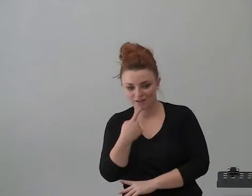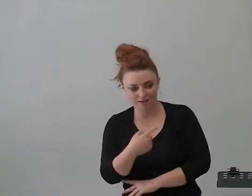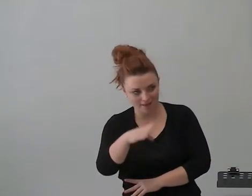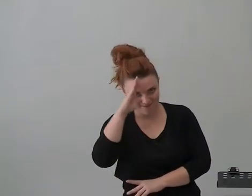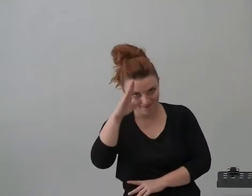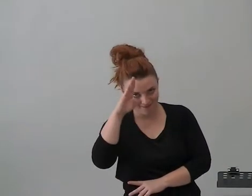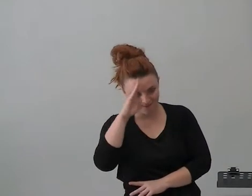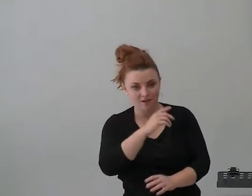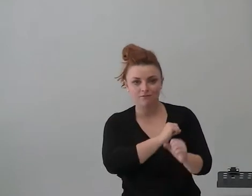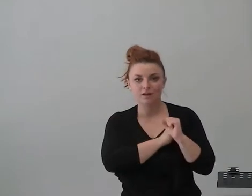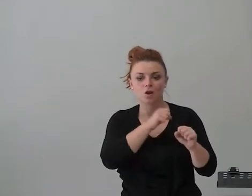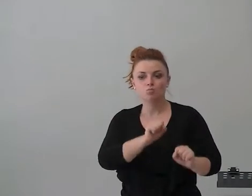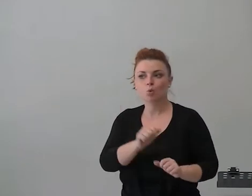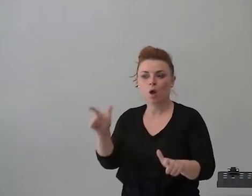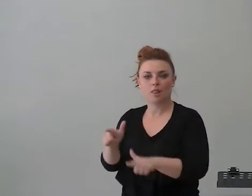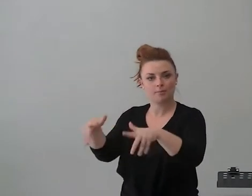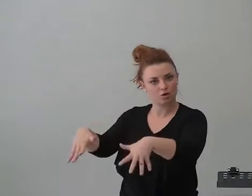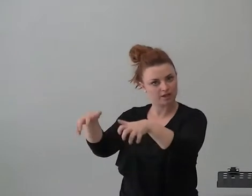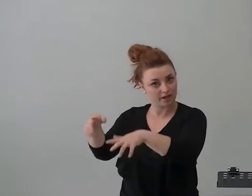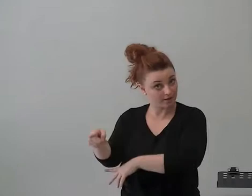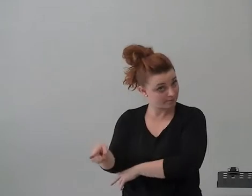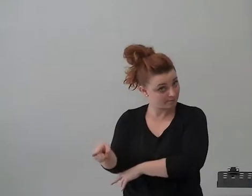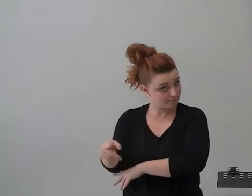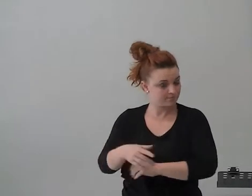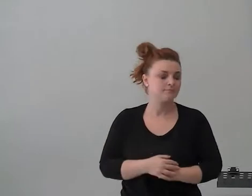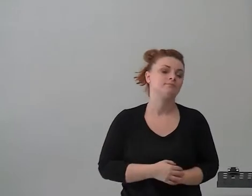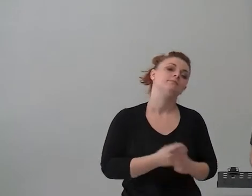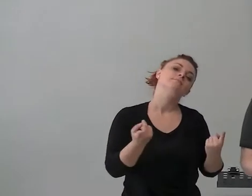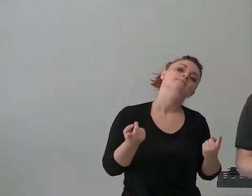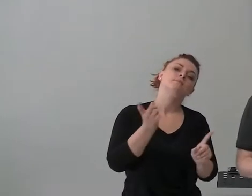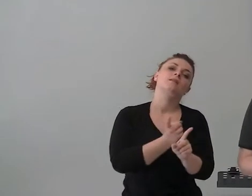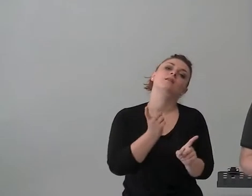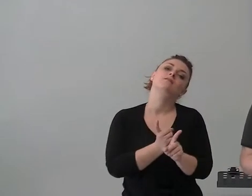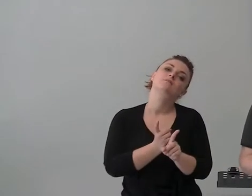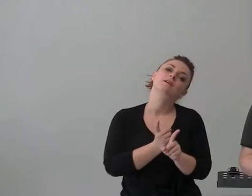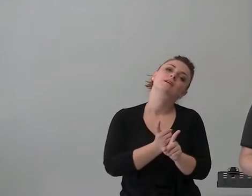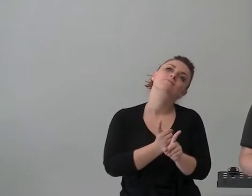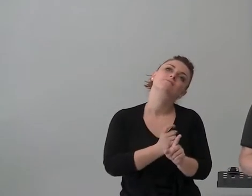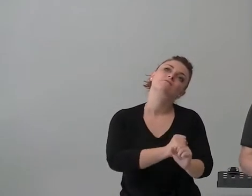il punto. Dobbiamo mettere fiducia in Dio. Leggo per voi.